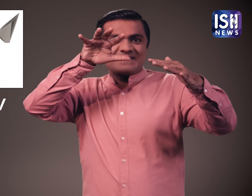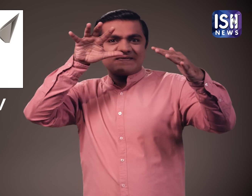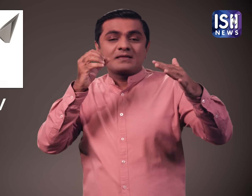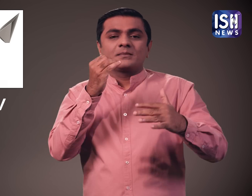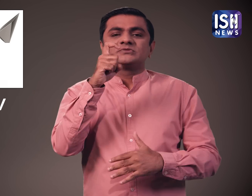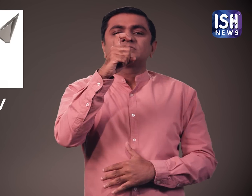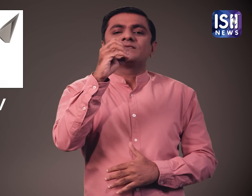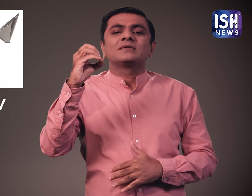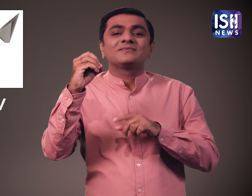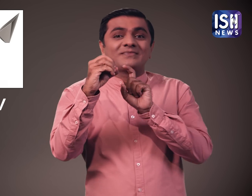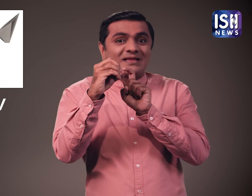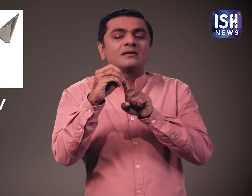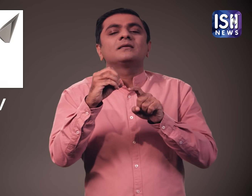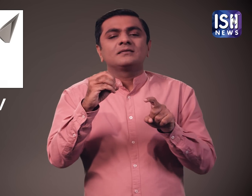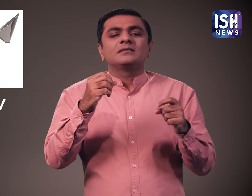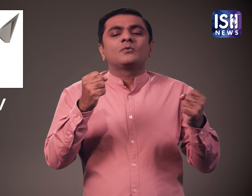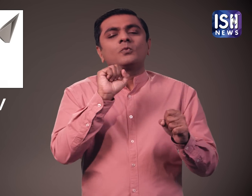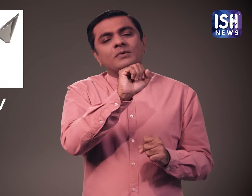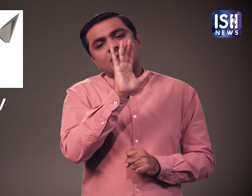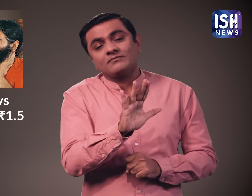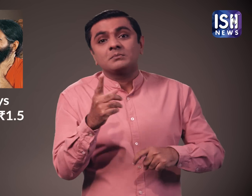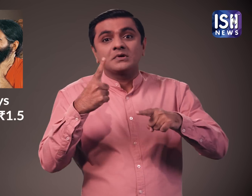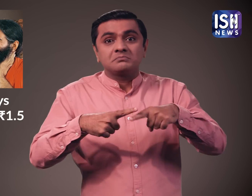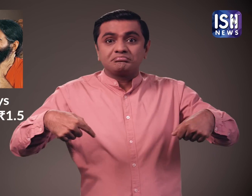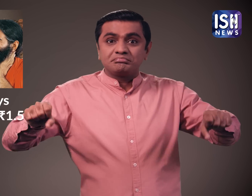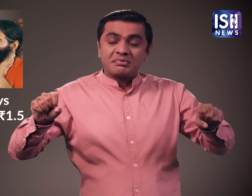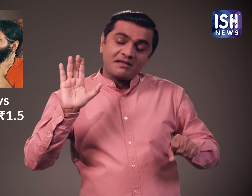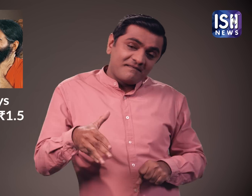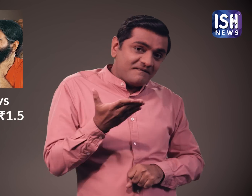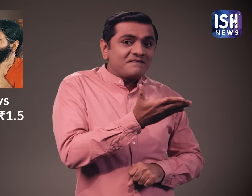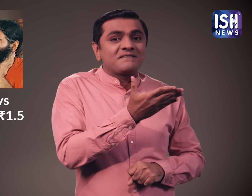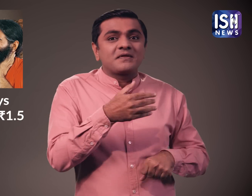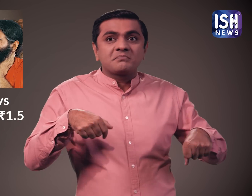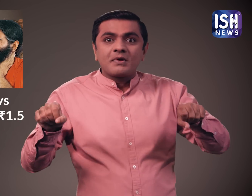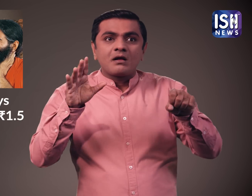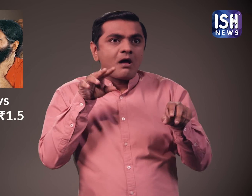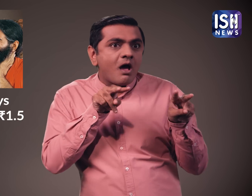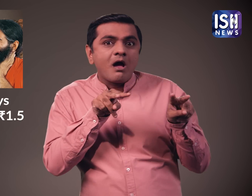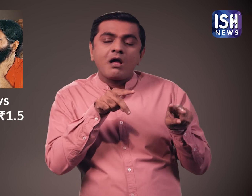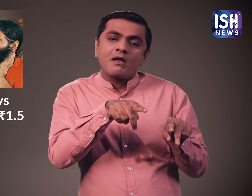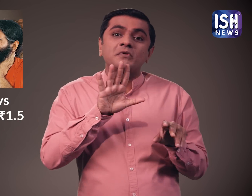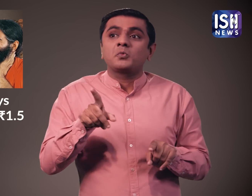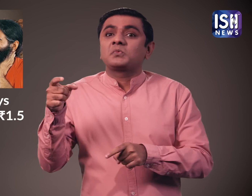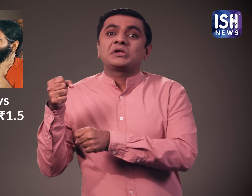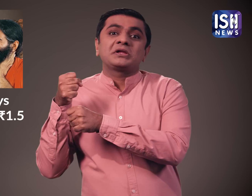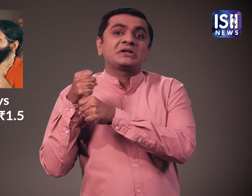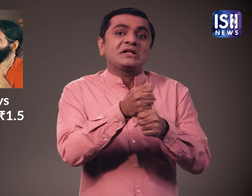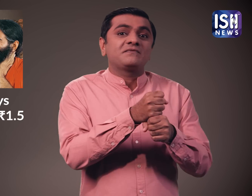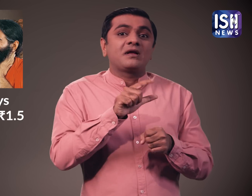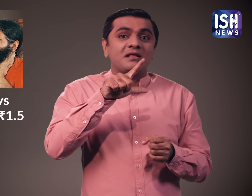उन्हें कई मौकों पर बाइक चलाते हुए भी देखा गया है। अब उन्हें